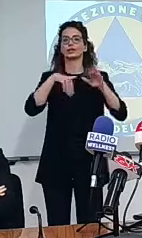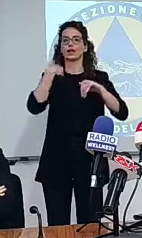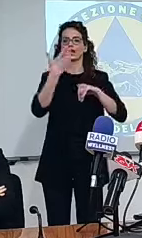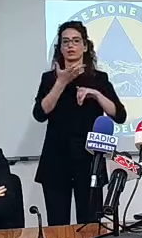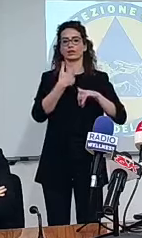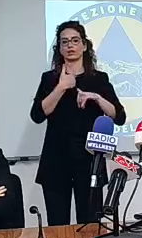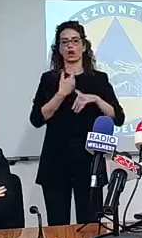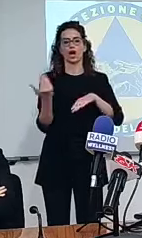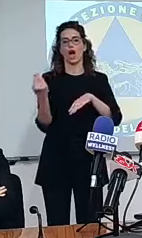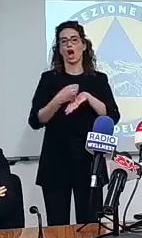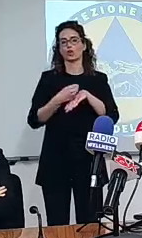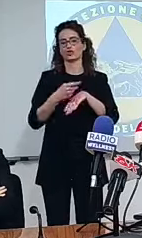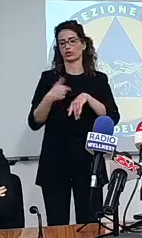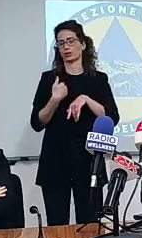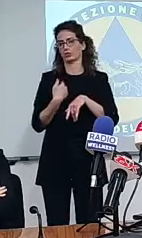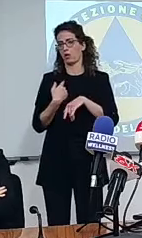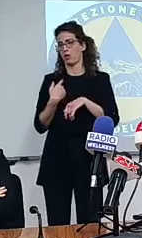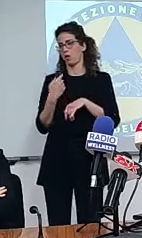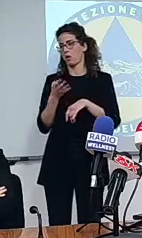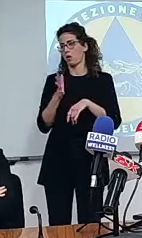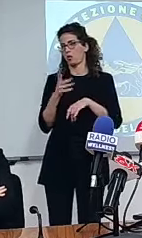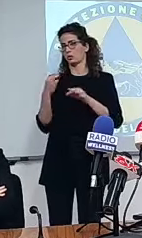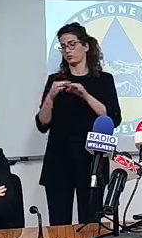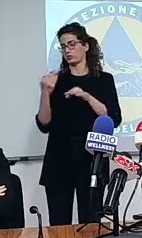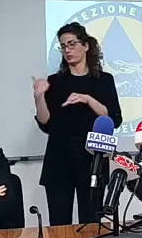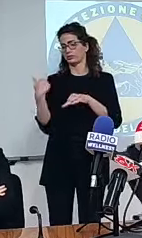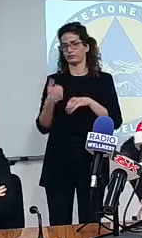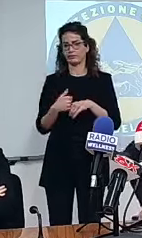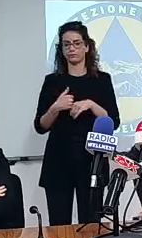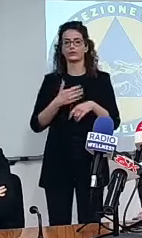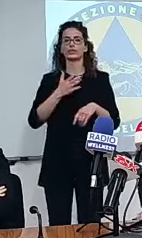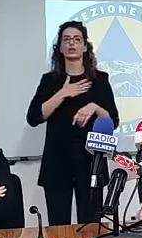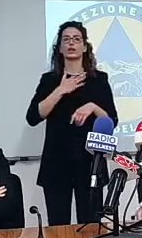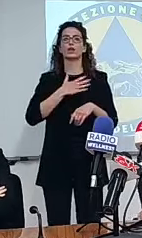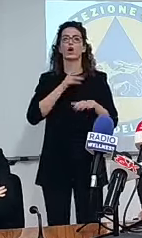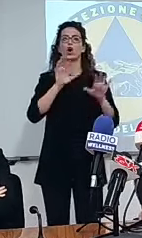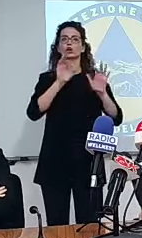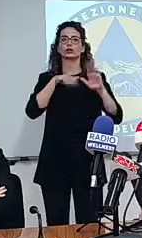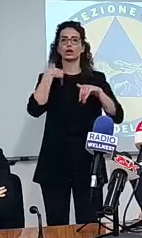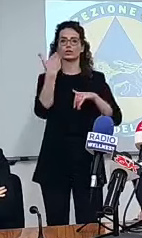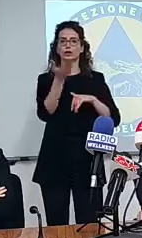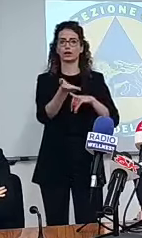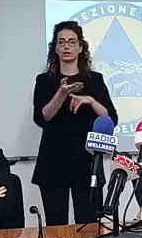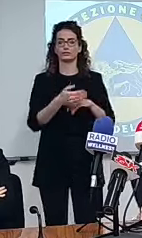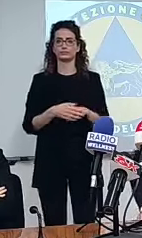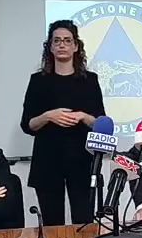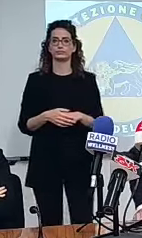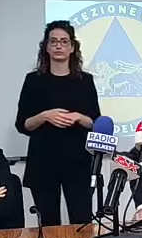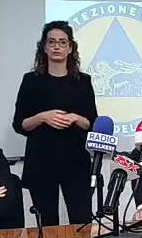l'aggiornamento di oggi a un quarto d'ora fa, sopra gli 80 anni